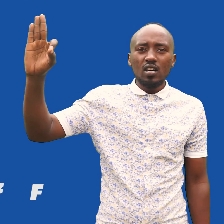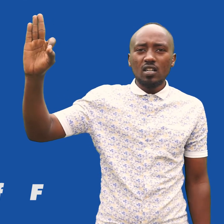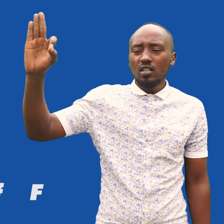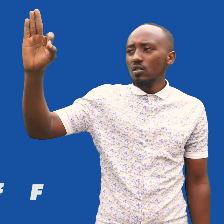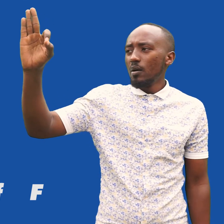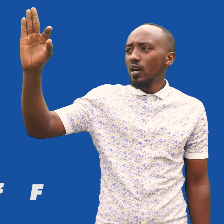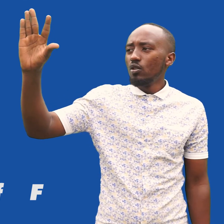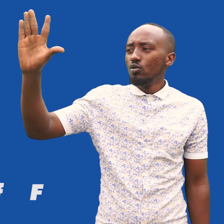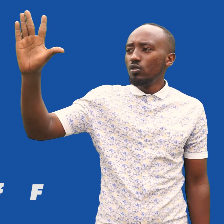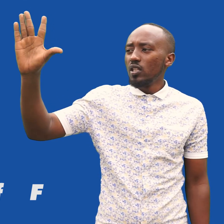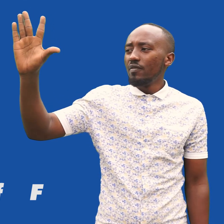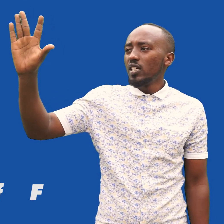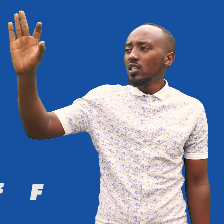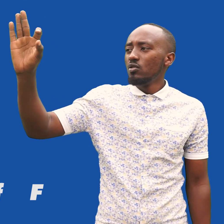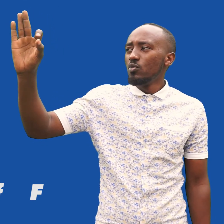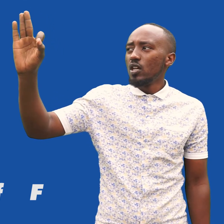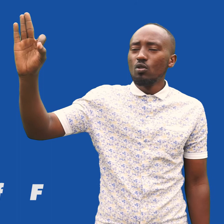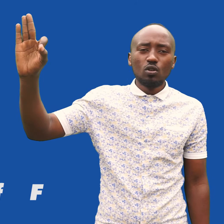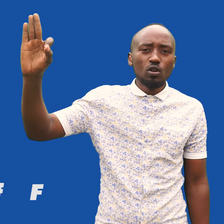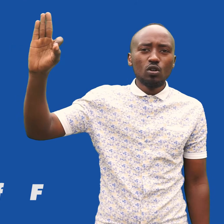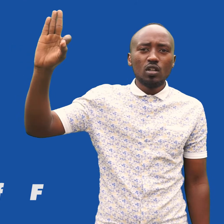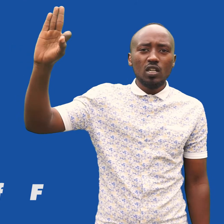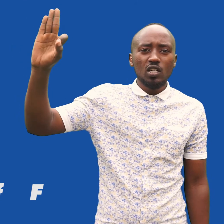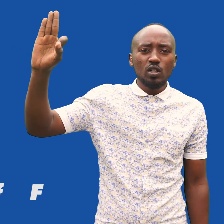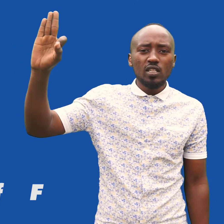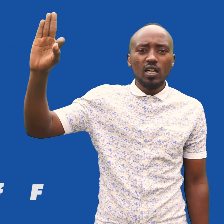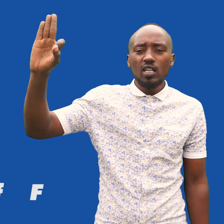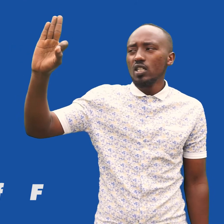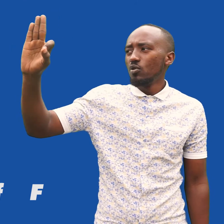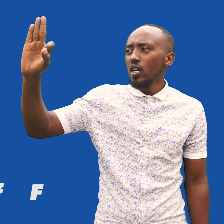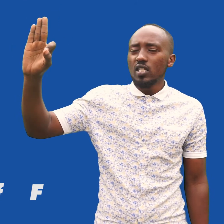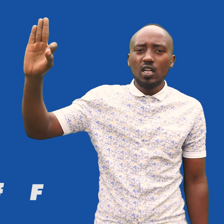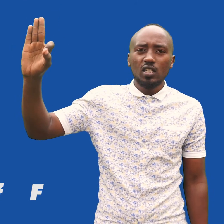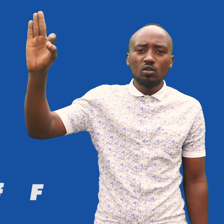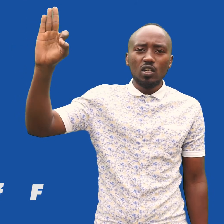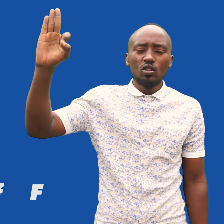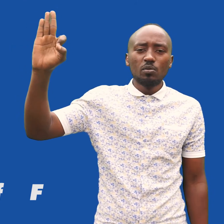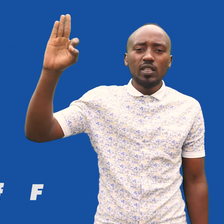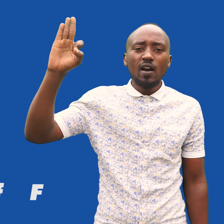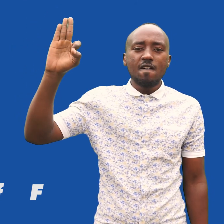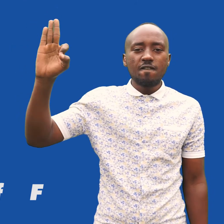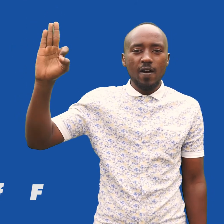rabona konu, unuru, toki na fashe, mozanuru ngoro, hezura asigare, kurwale asigare shatu. Yonyevita, fa.